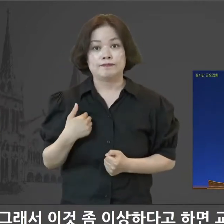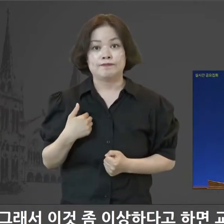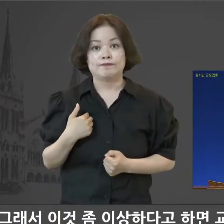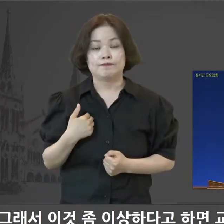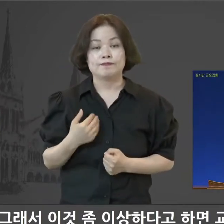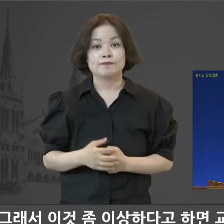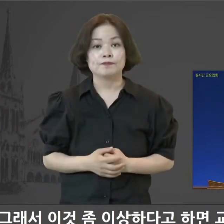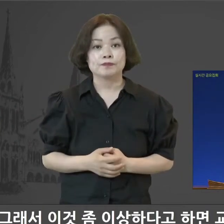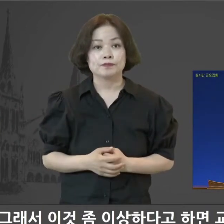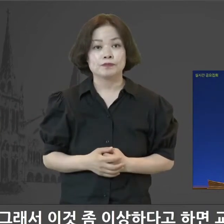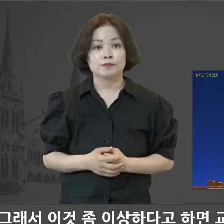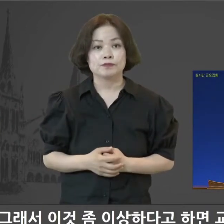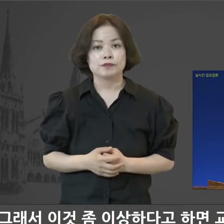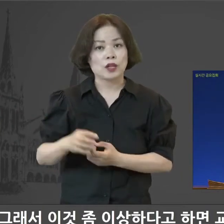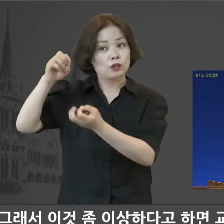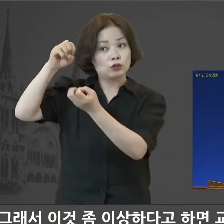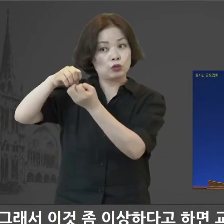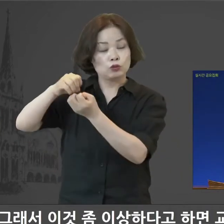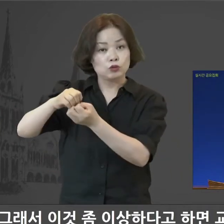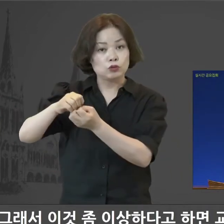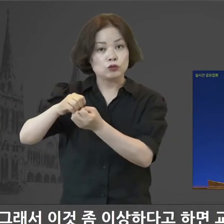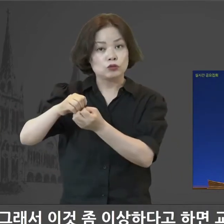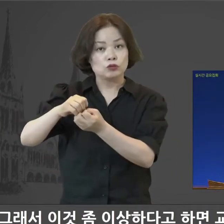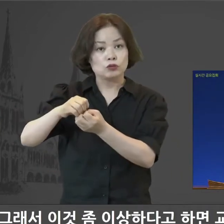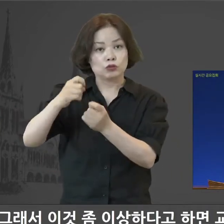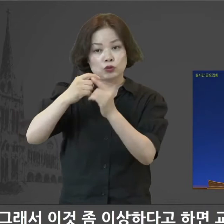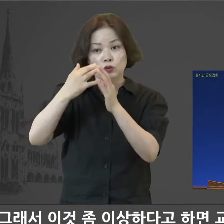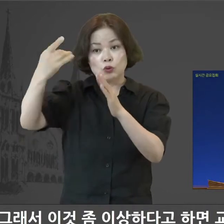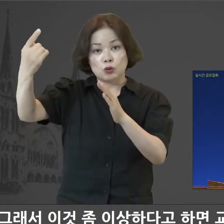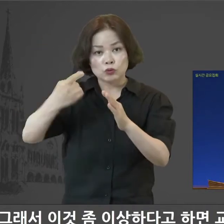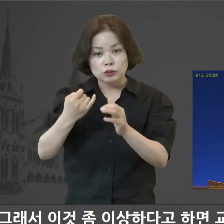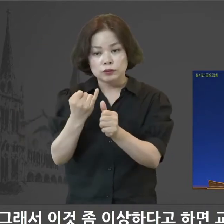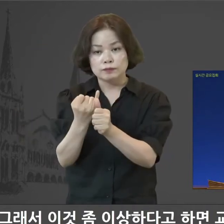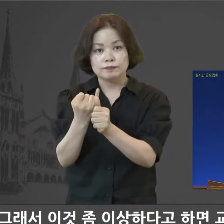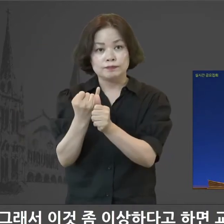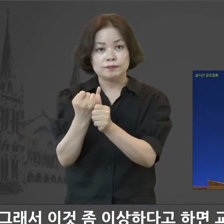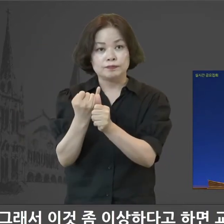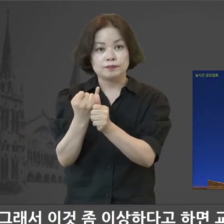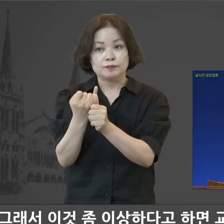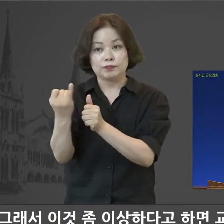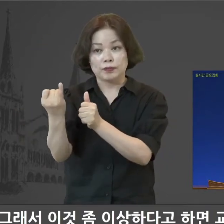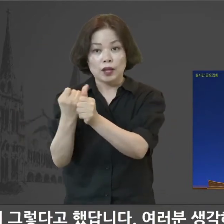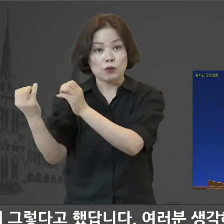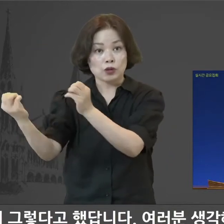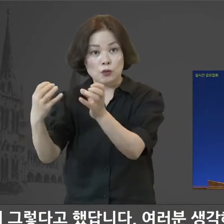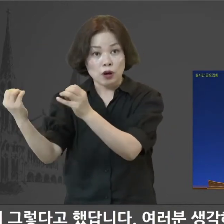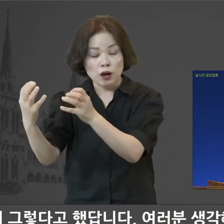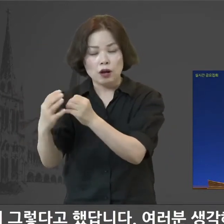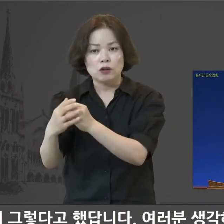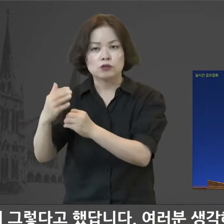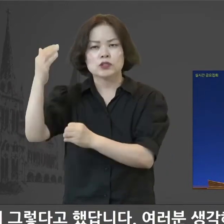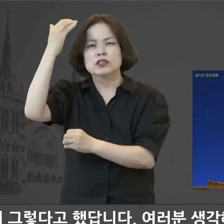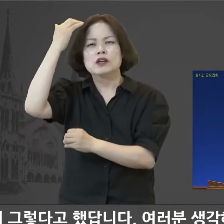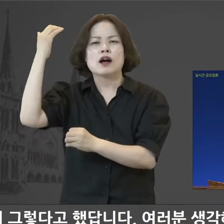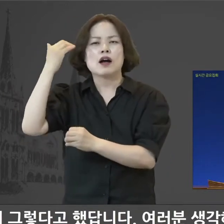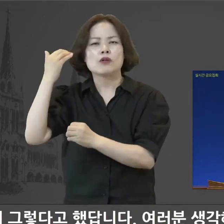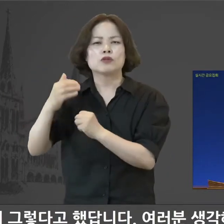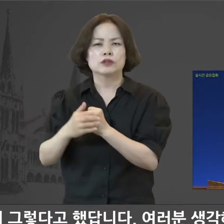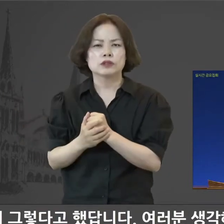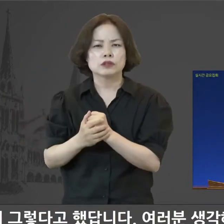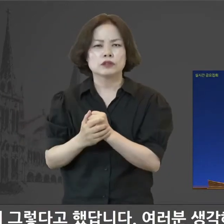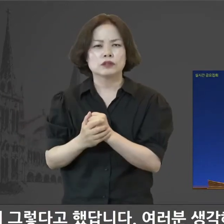이 전통이 있는 이 교회 오는 길에 아내하고 또 나눈 얘기가, 우리나라 근대 시인